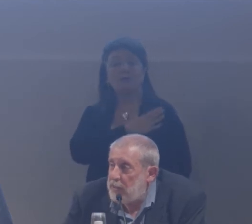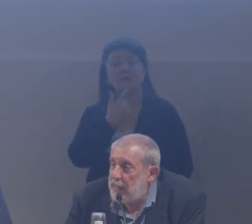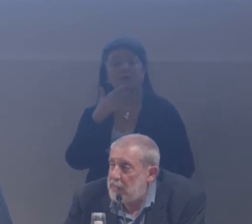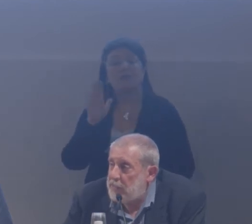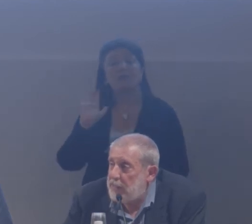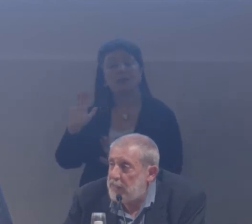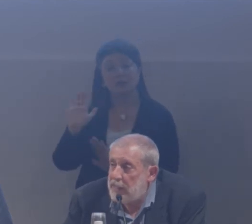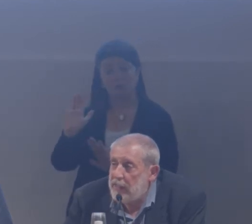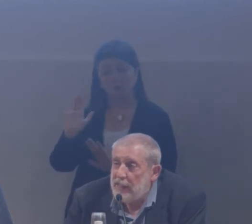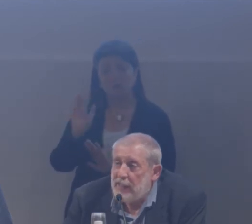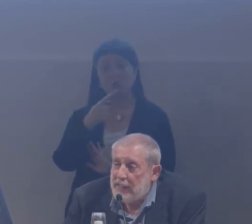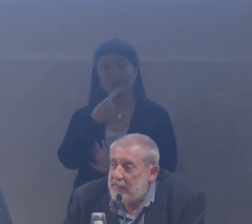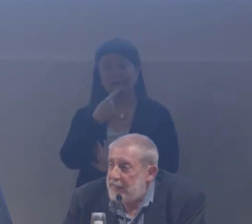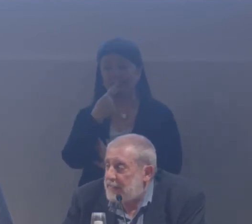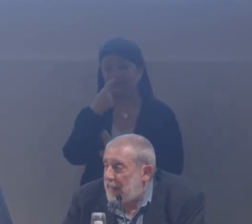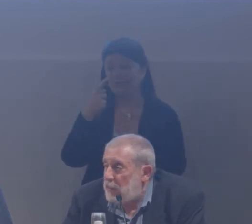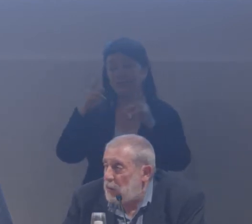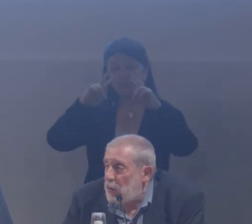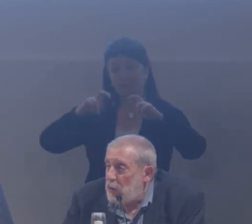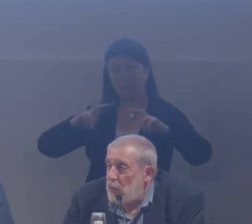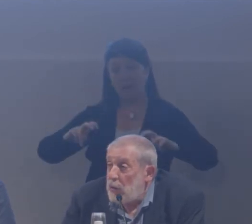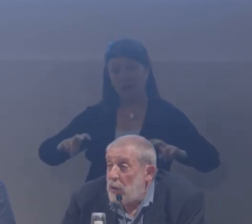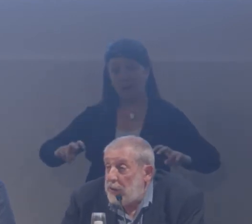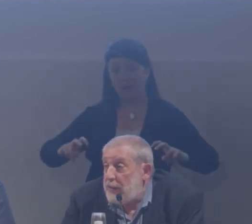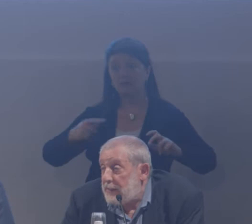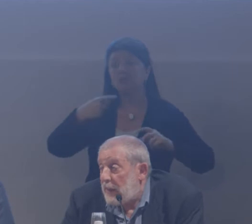facendo le indagini, chi